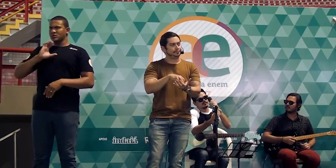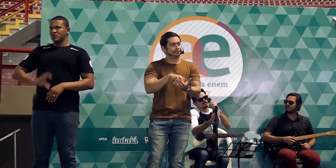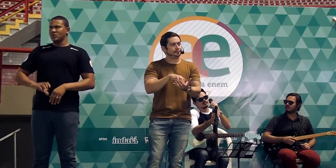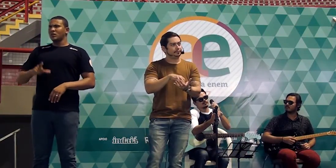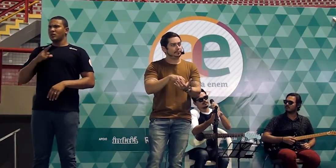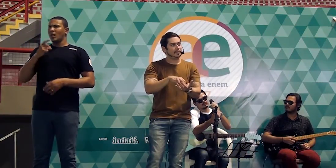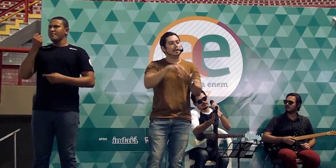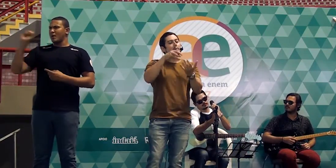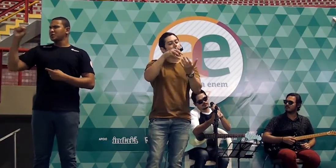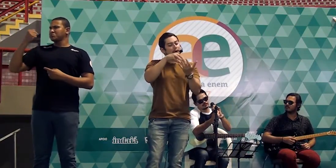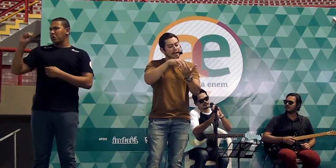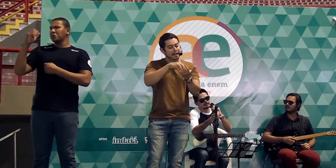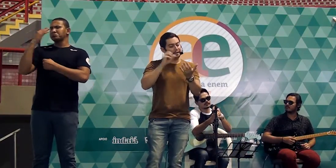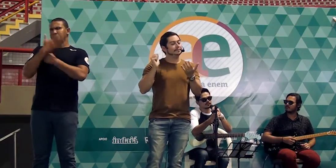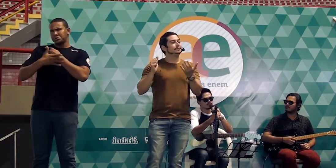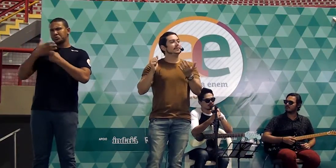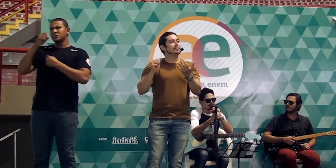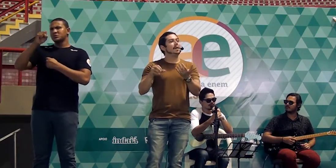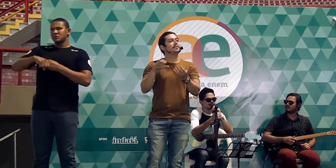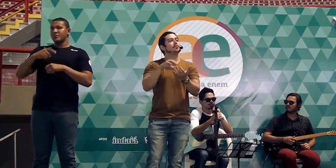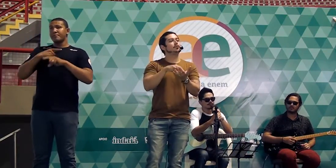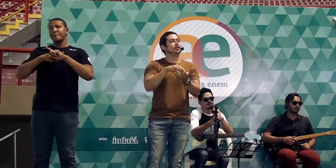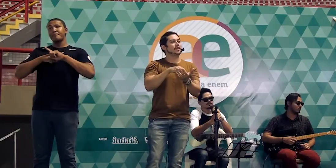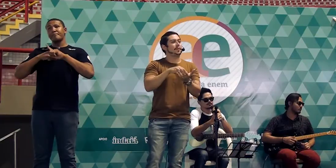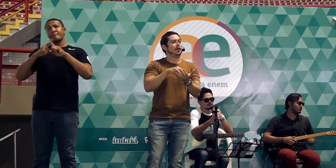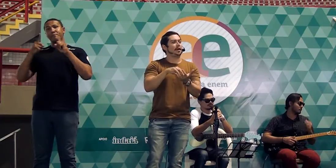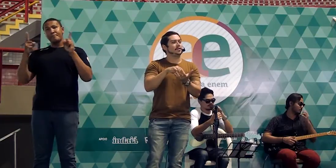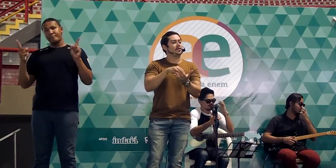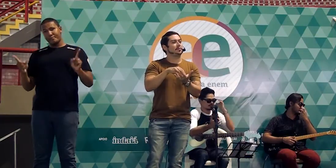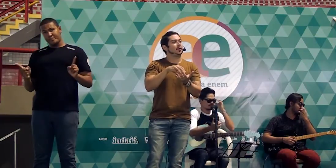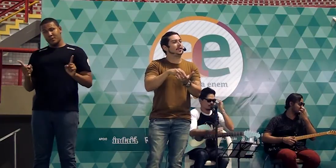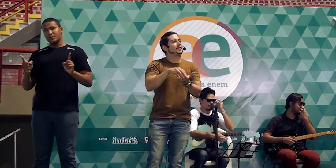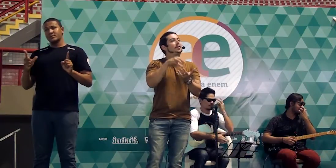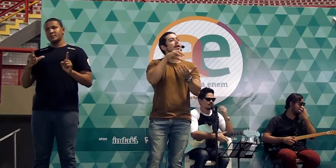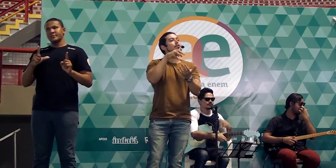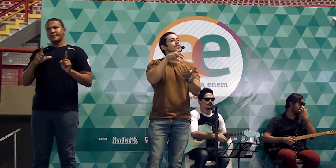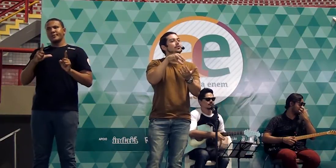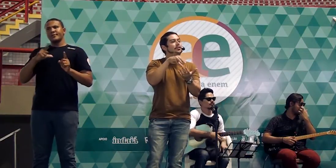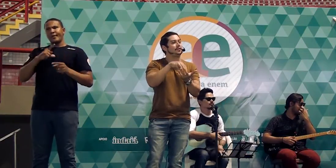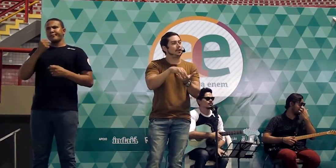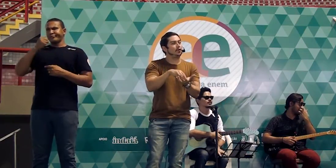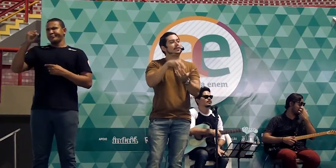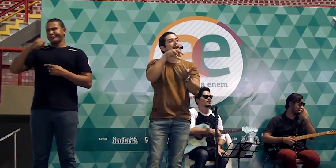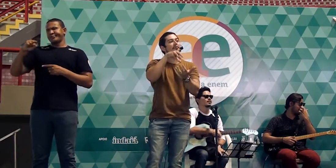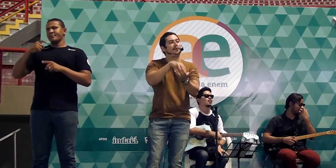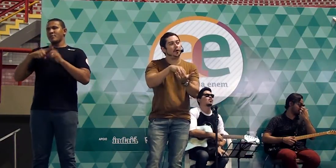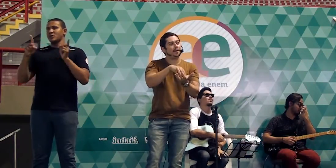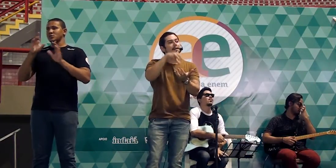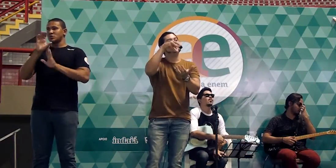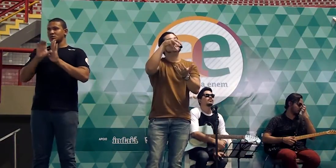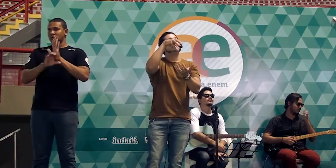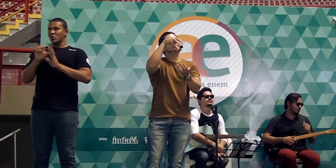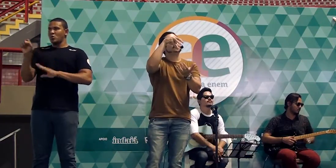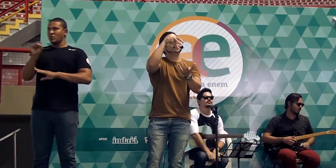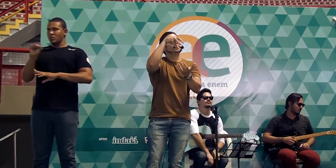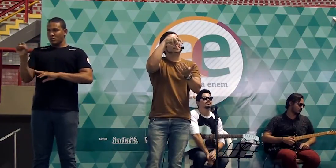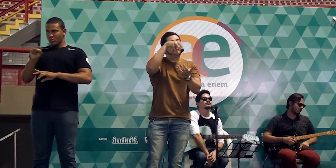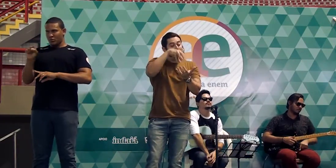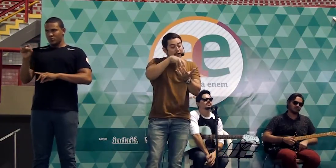proteção. Porém, mesmo com todas as prerrogativas de proteção, a Constituição de 88, ela foi